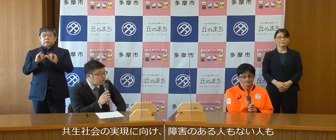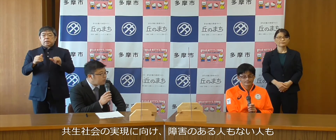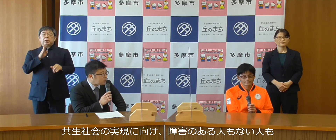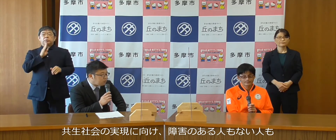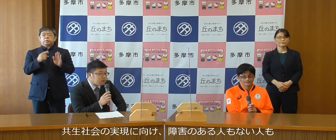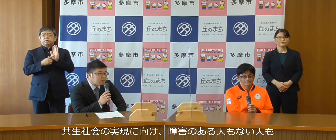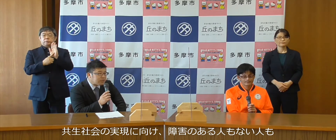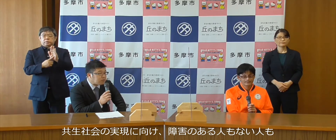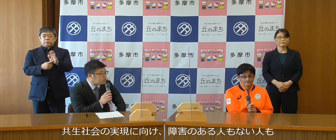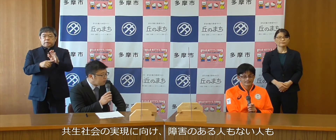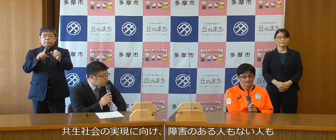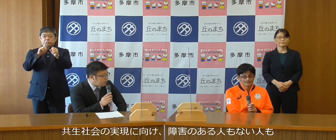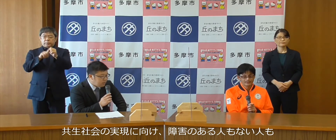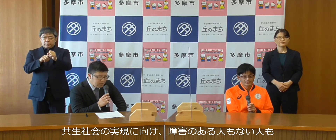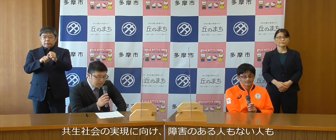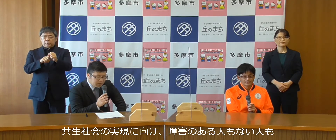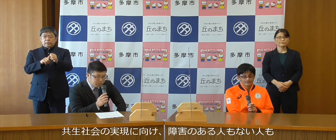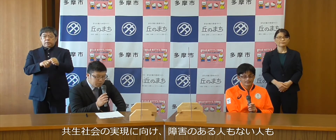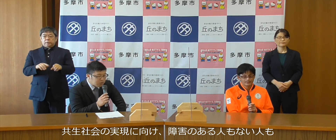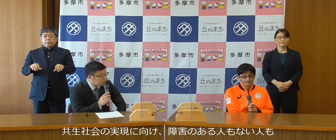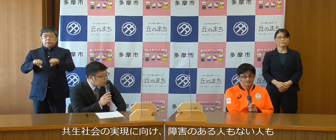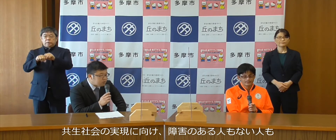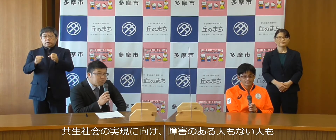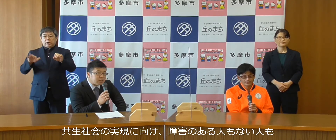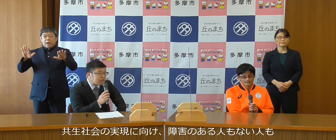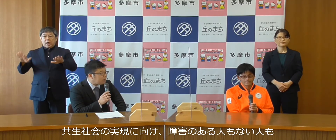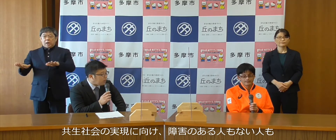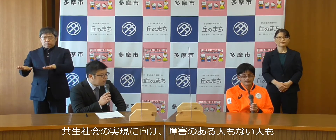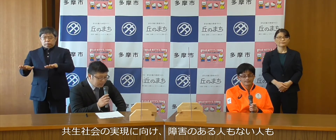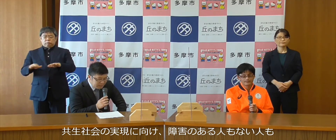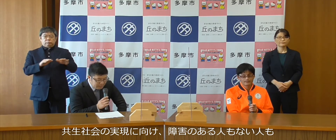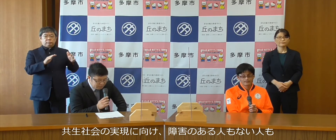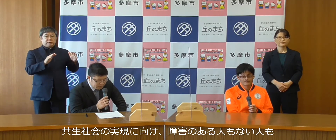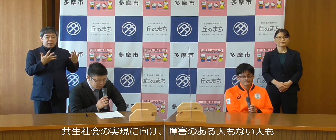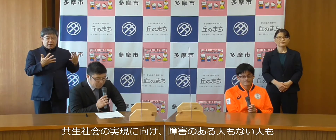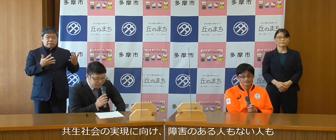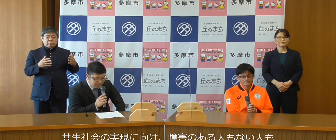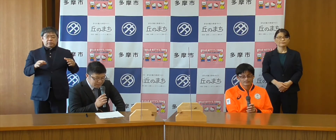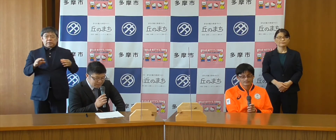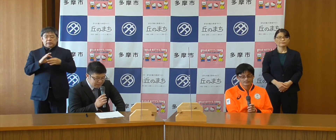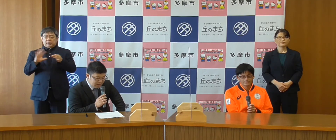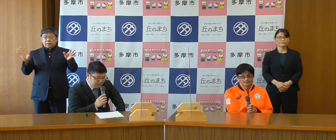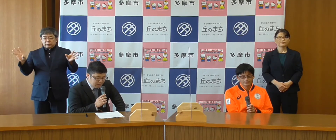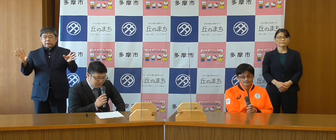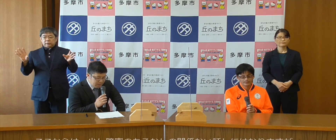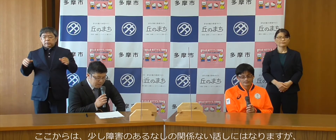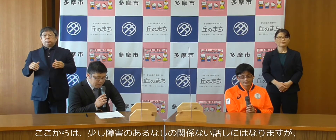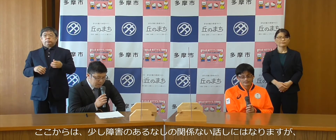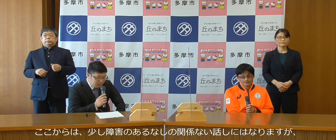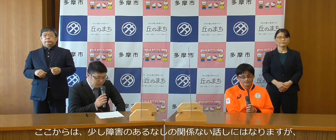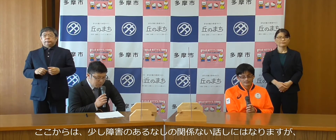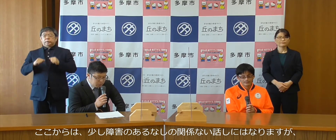障害のある人もない人も、楽しく、取り組むというところができればいいなというふうに思いました。